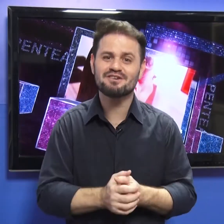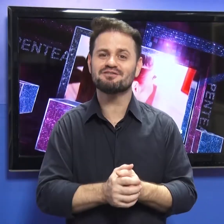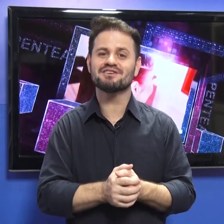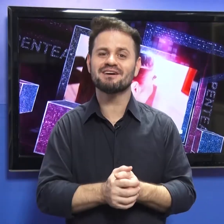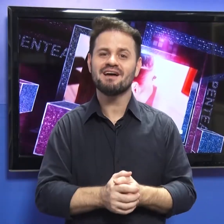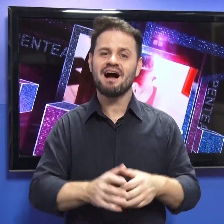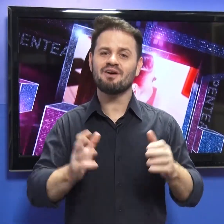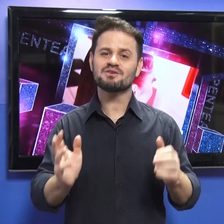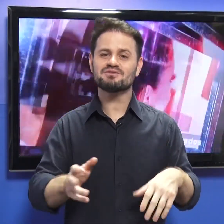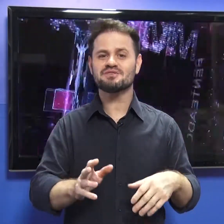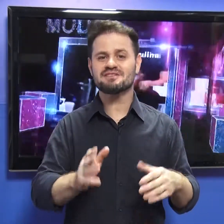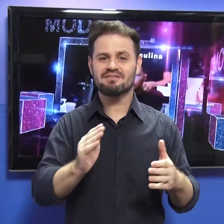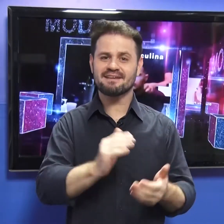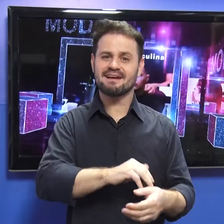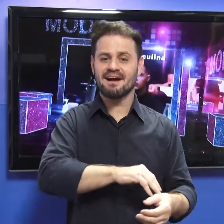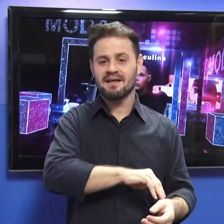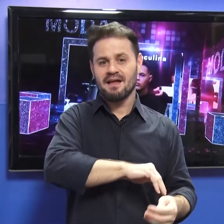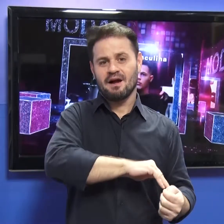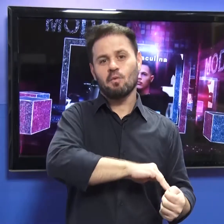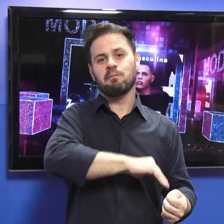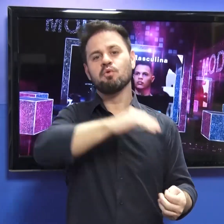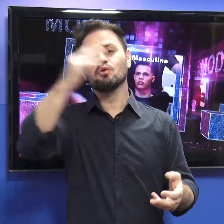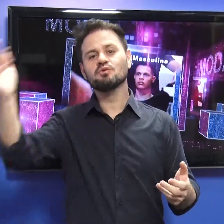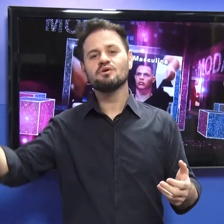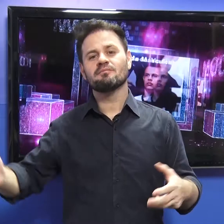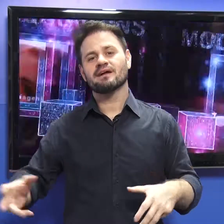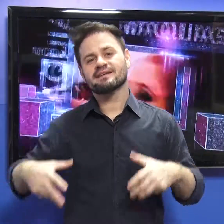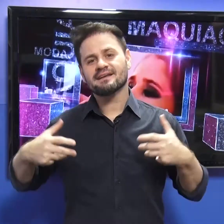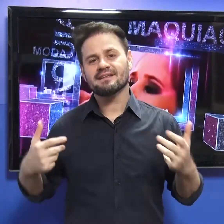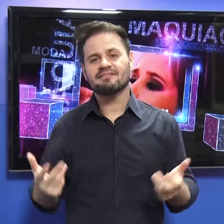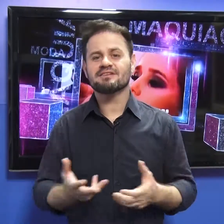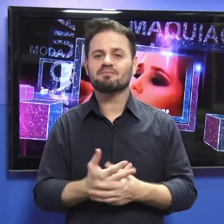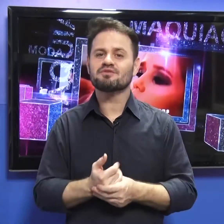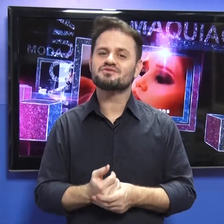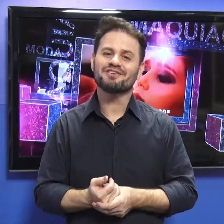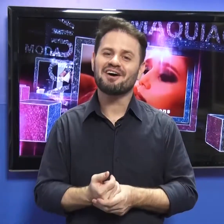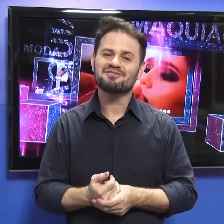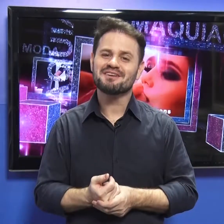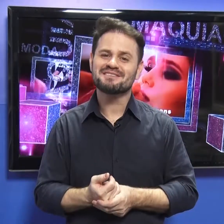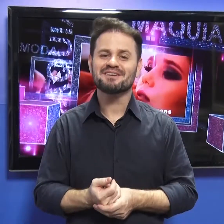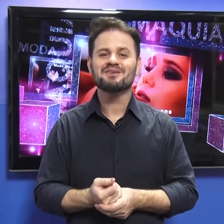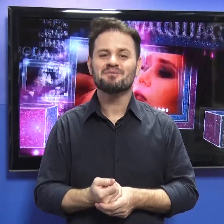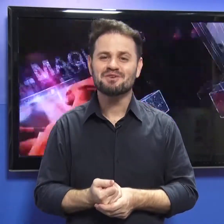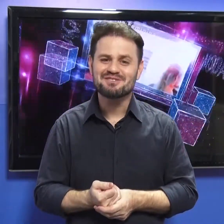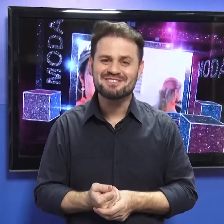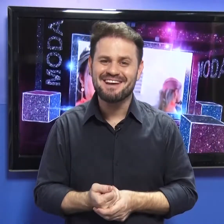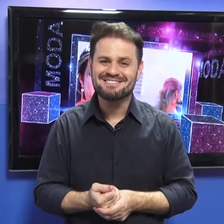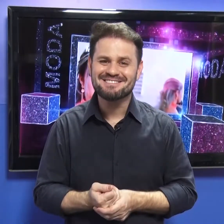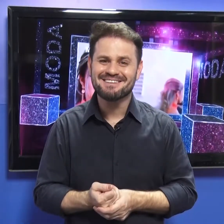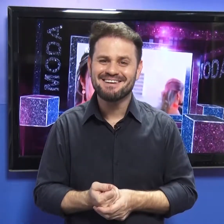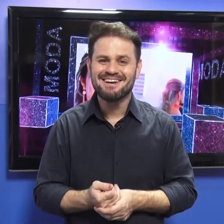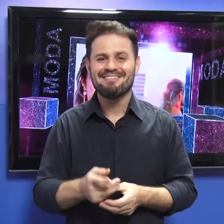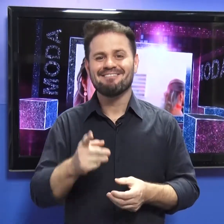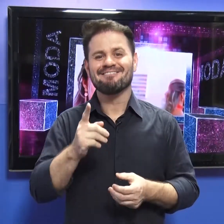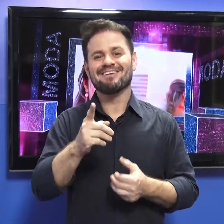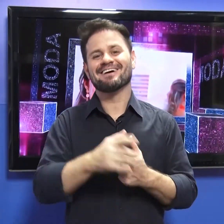vida aonde você vai dar o pulo pra entrar na vida profissional e fazer muito sucesso fala galera